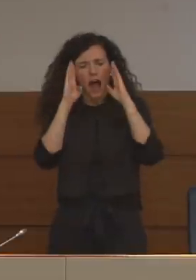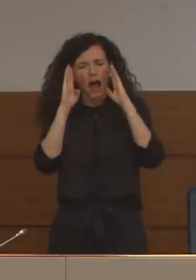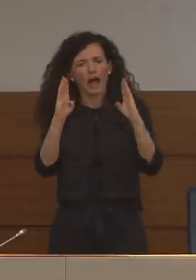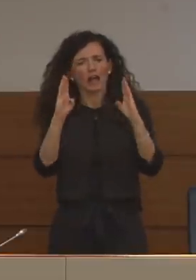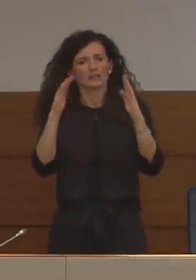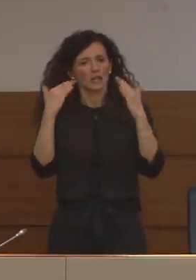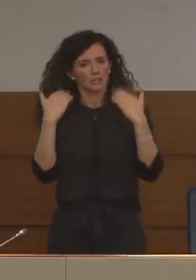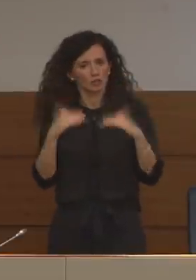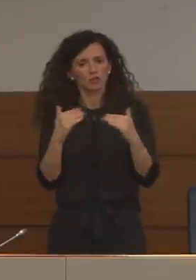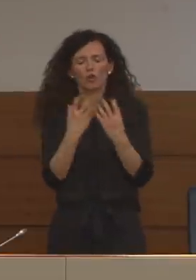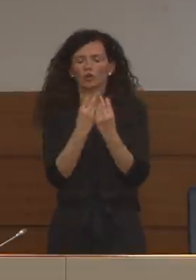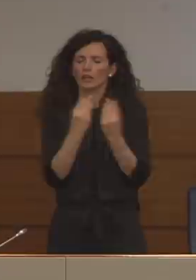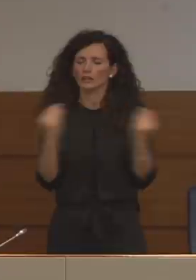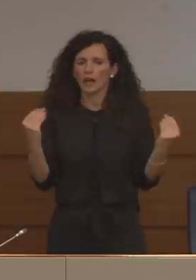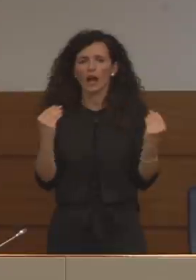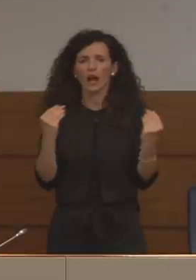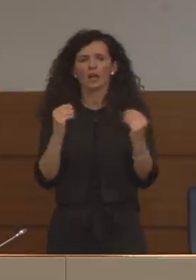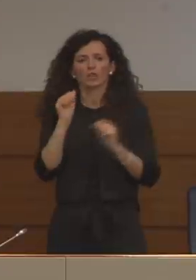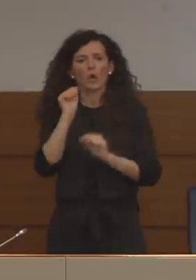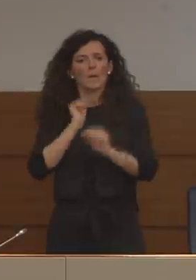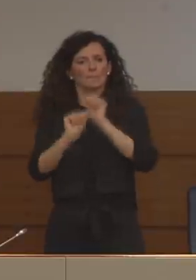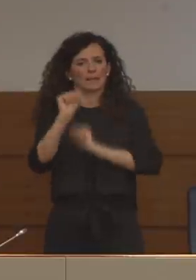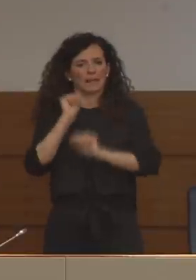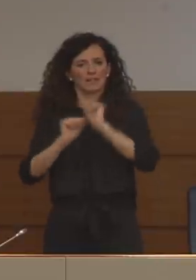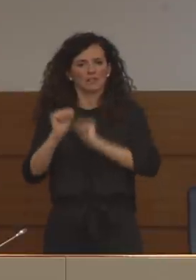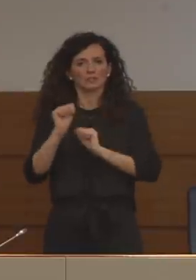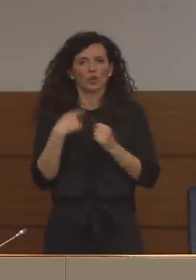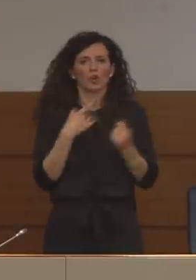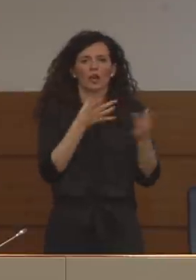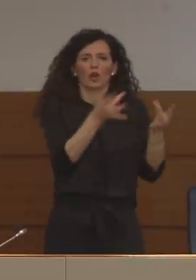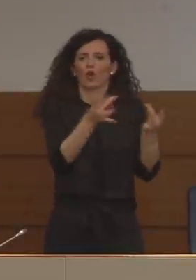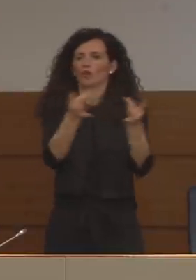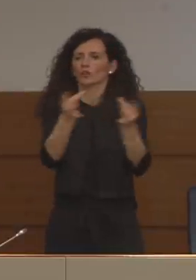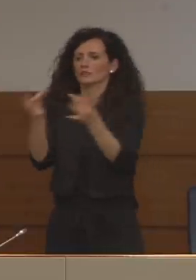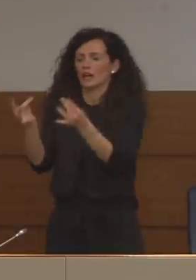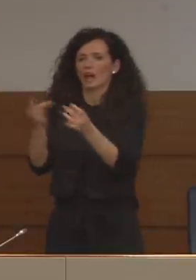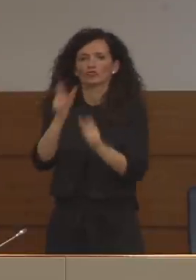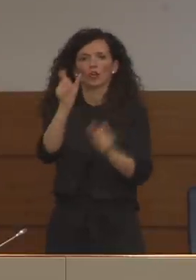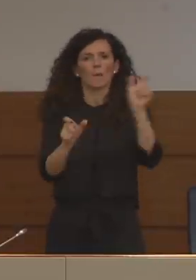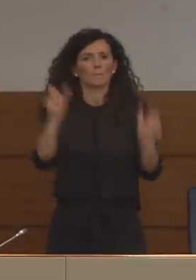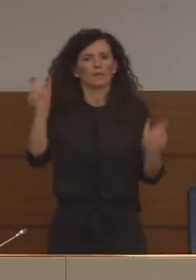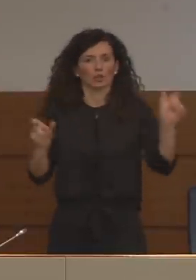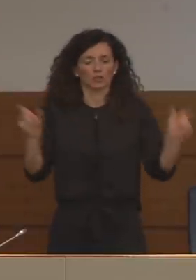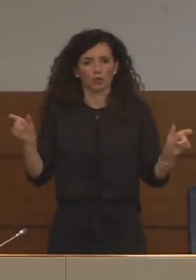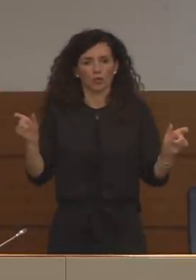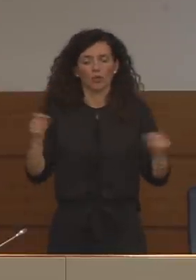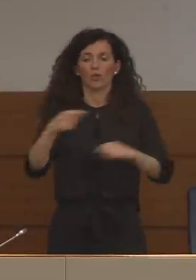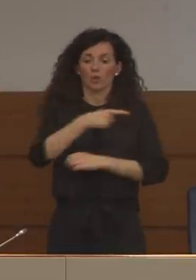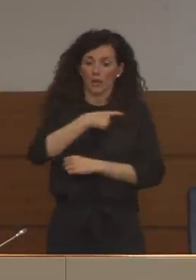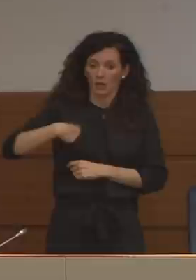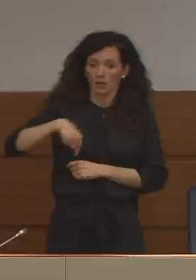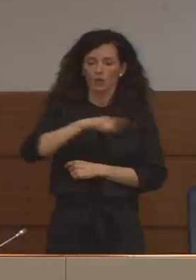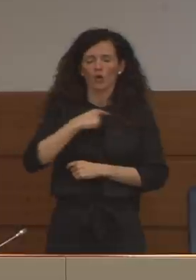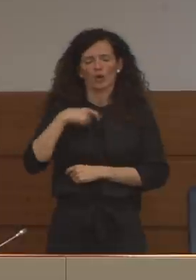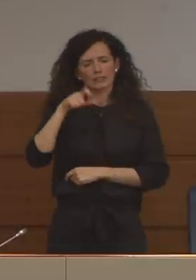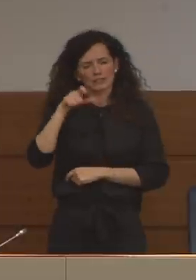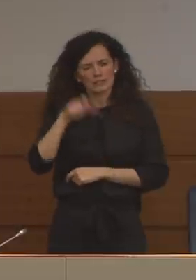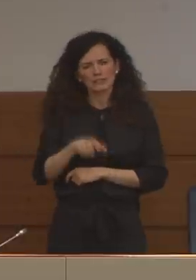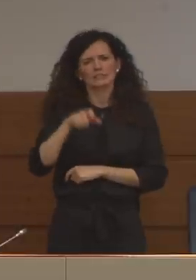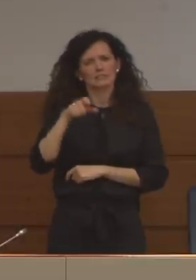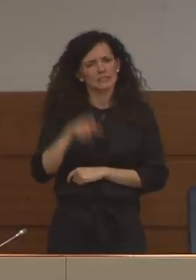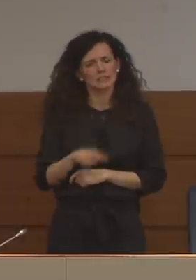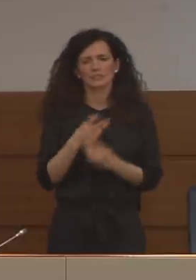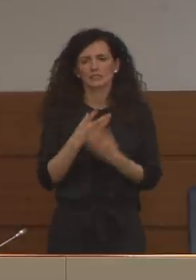alla prevenzione del contagio interumano abbiamo insistito tanto in questi